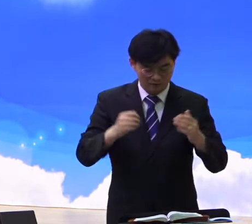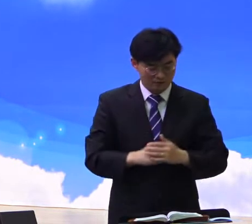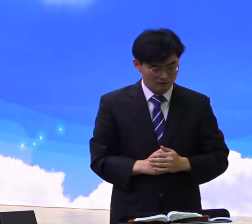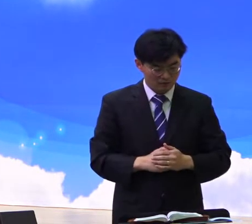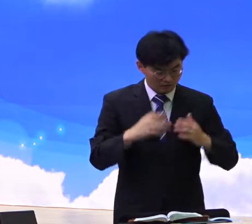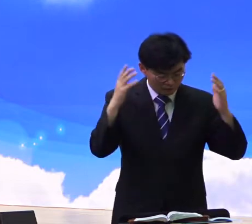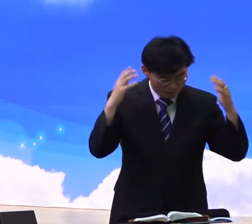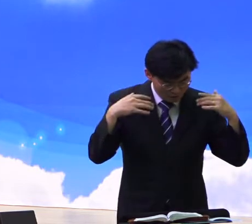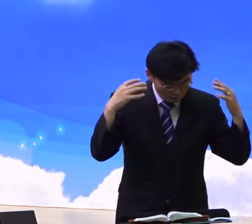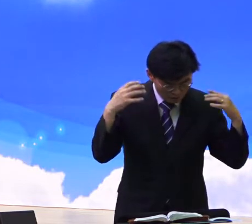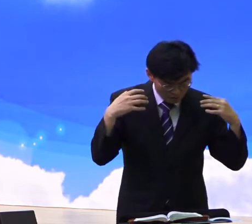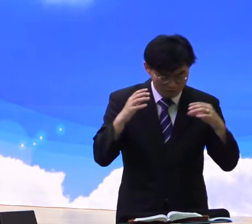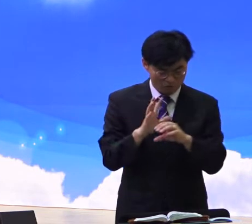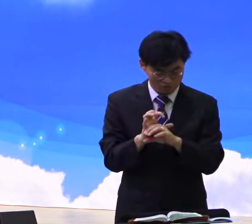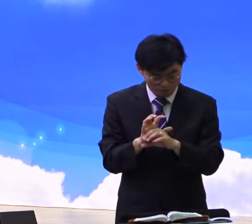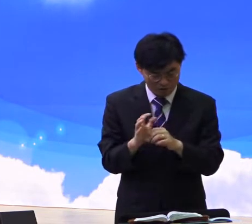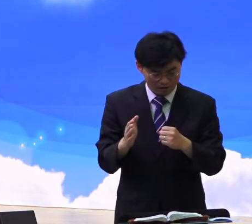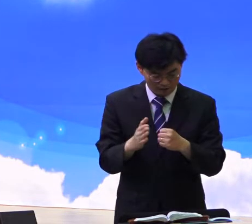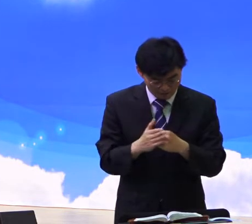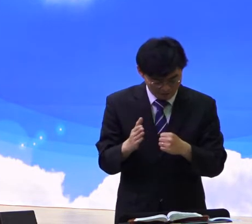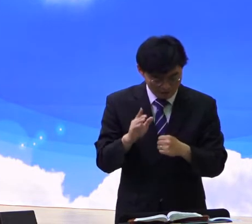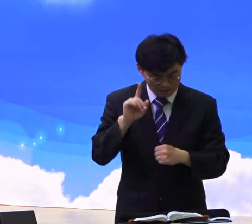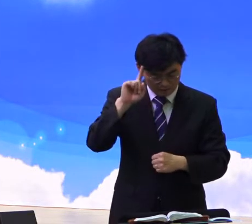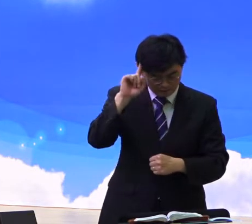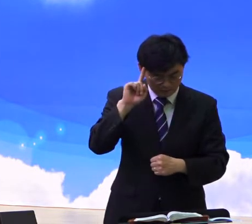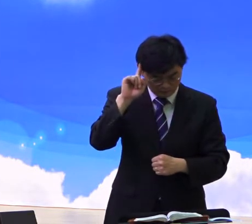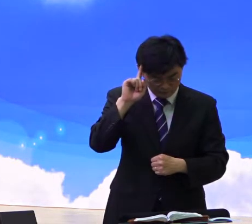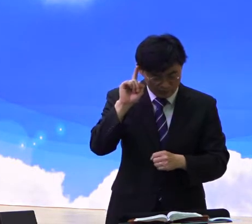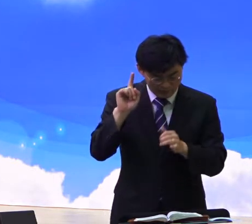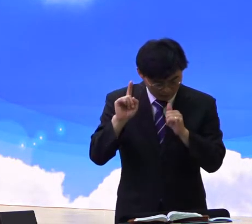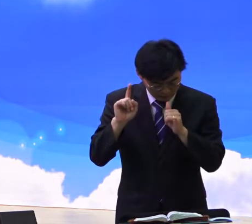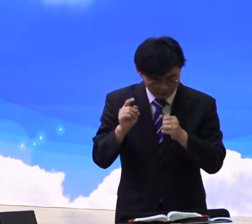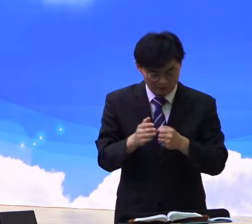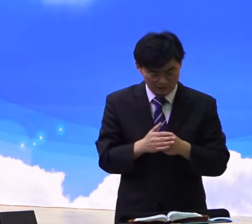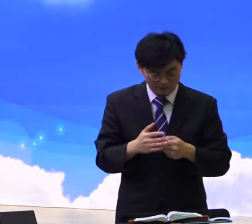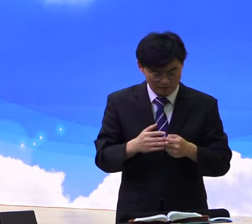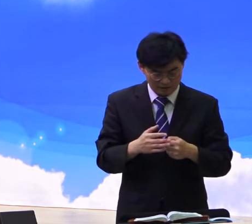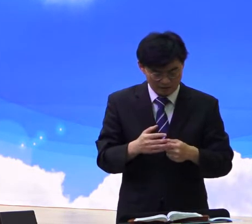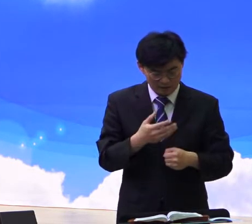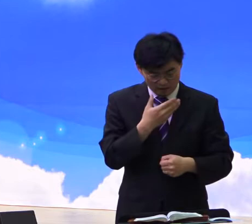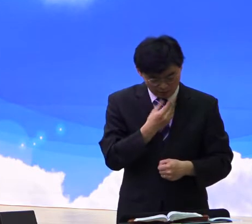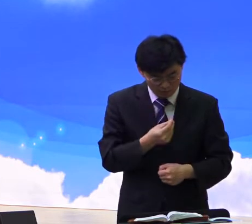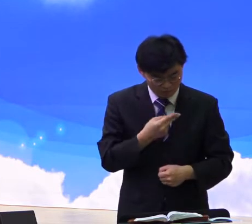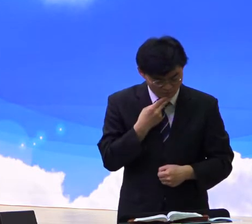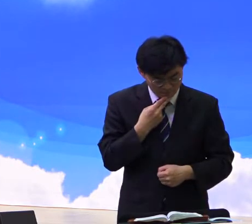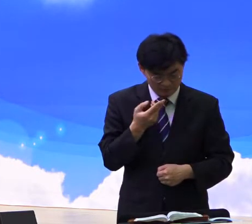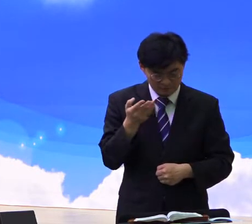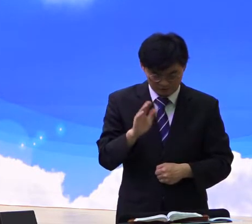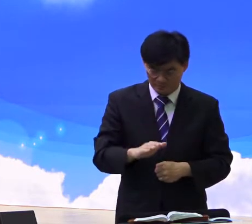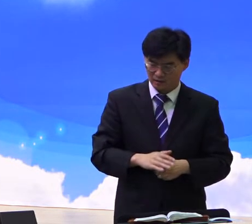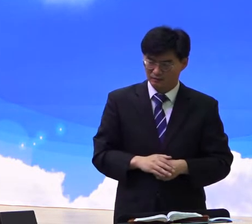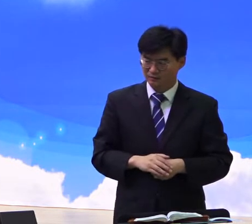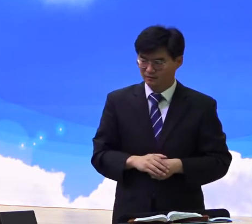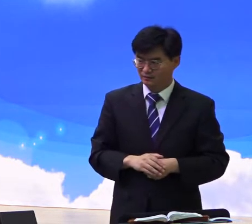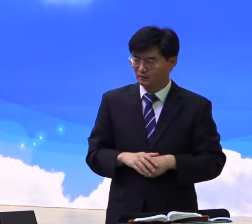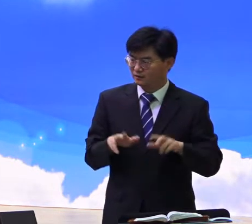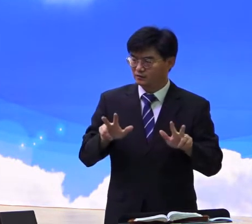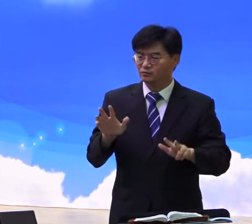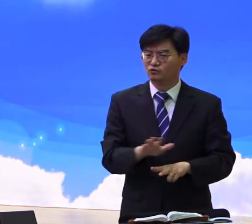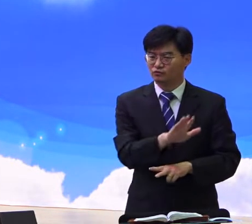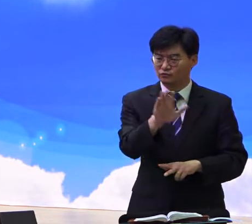인한 스트레스로 우리들의 삶이 그리 행복하지는 않지만 우리에게 훌륭한 대비처와